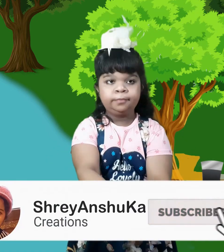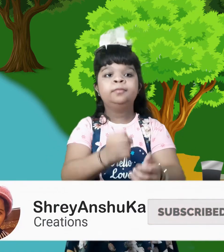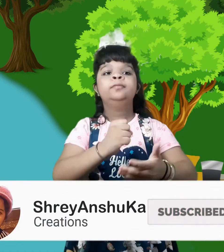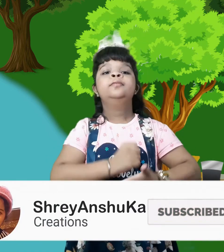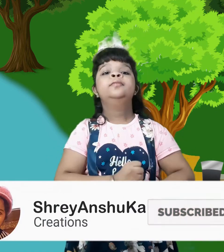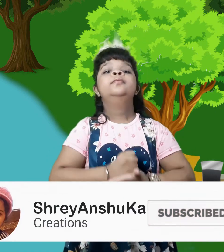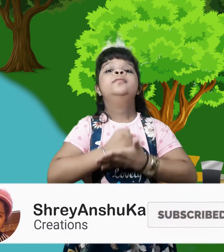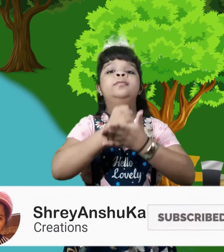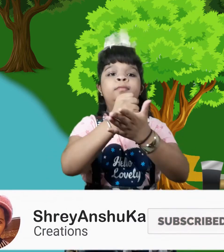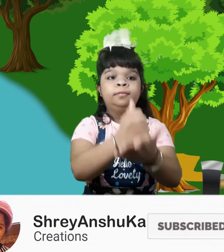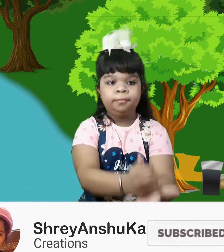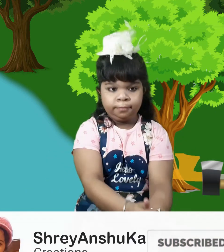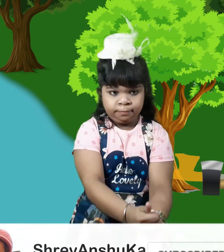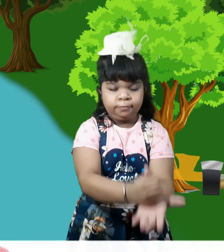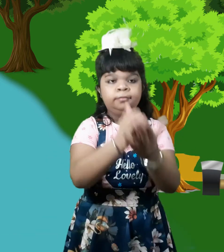इनाम के तौर पे दे दी।